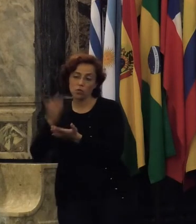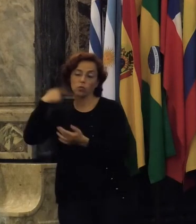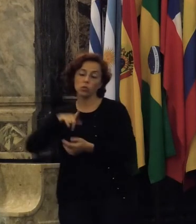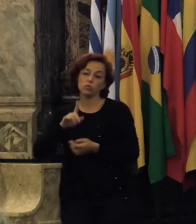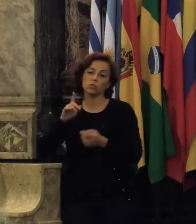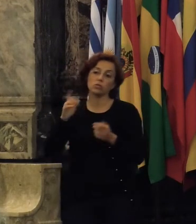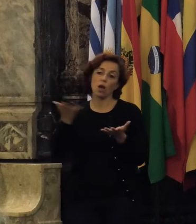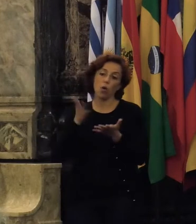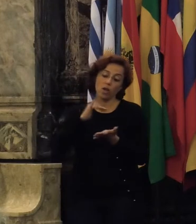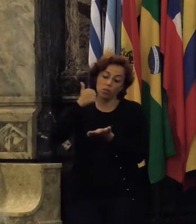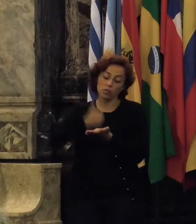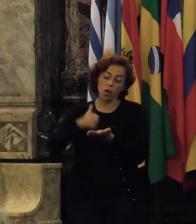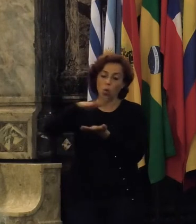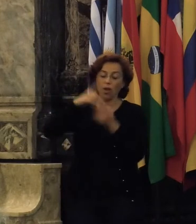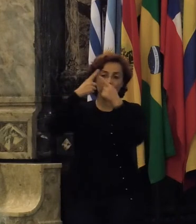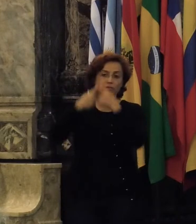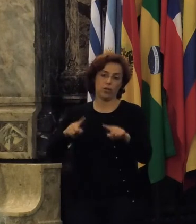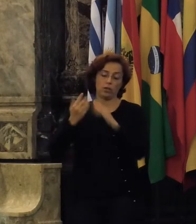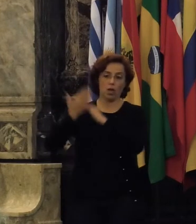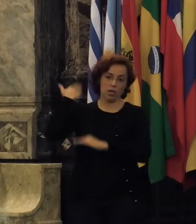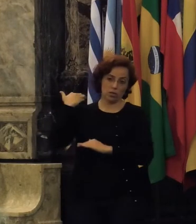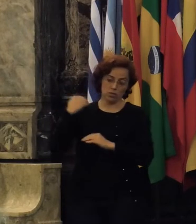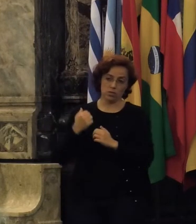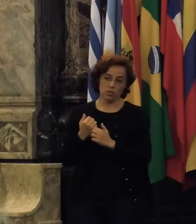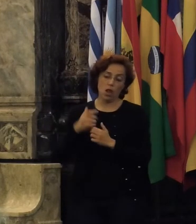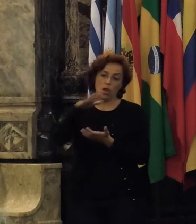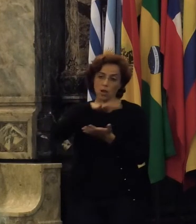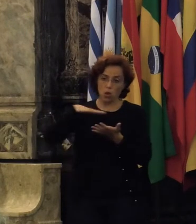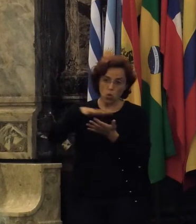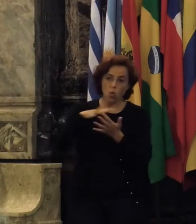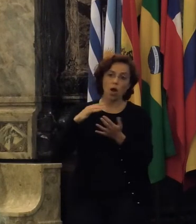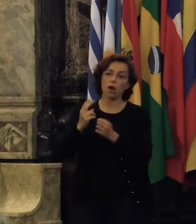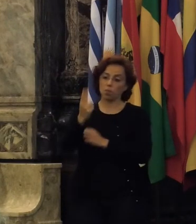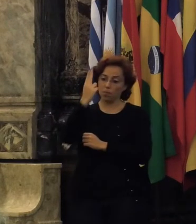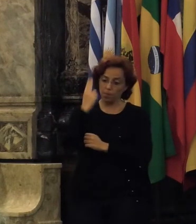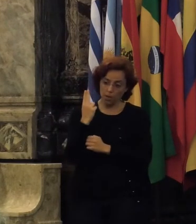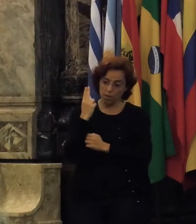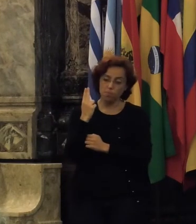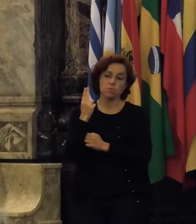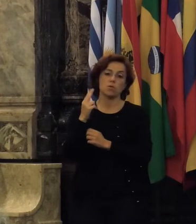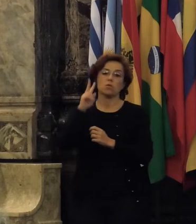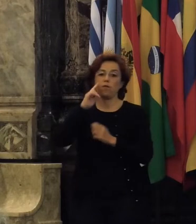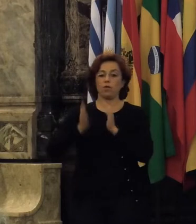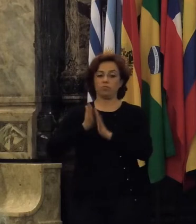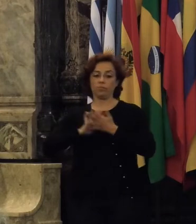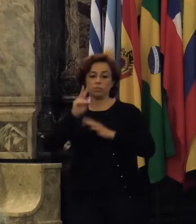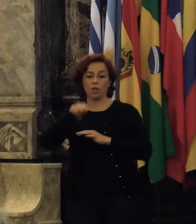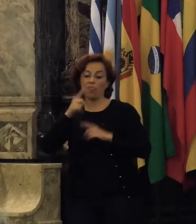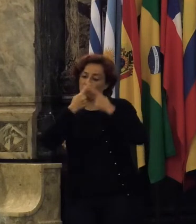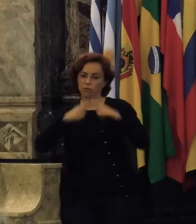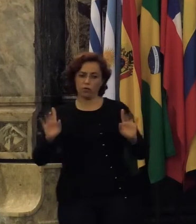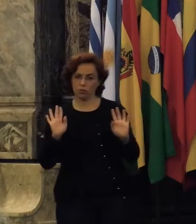nos coloca en un lugar distinto, un lugar habilitante de la subjetividad,